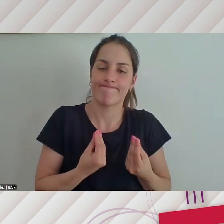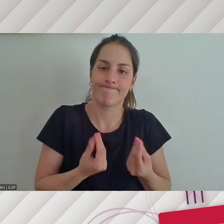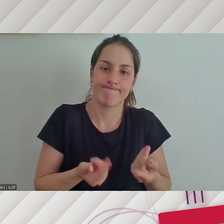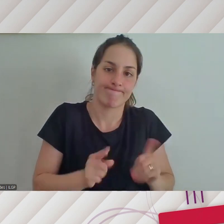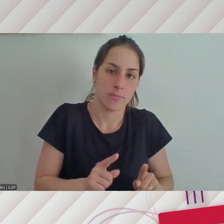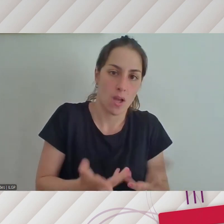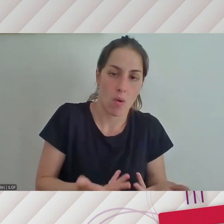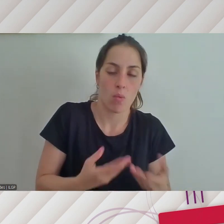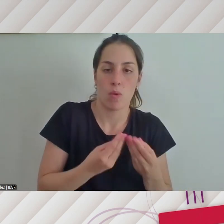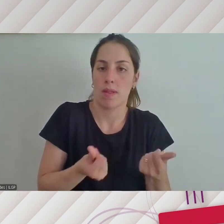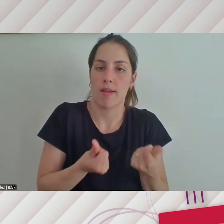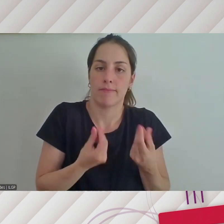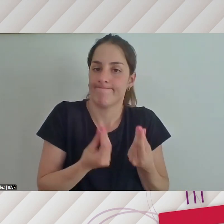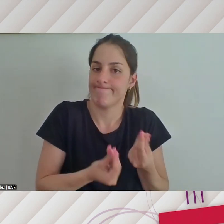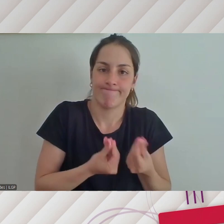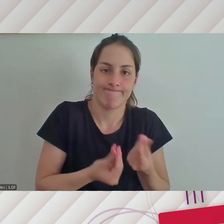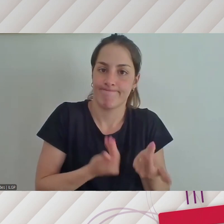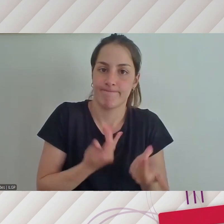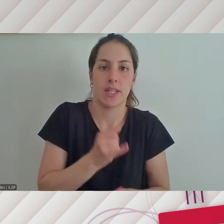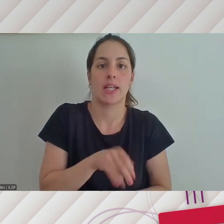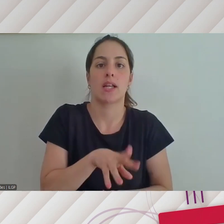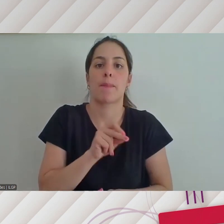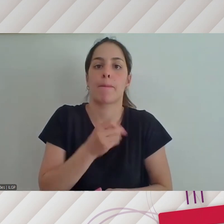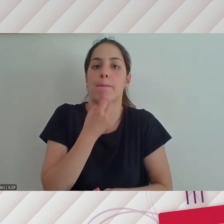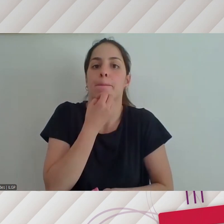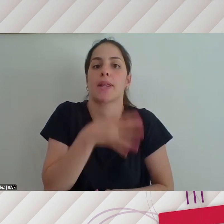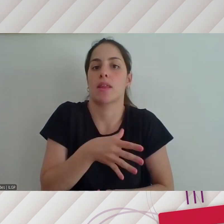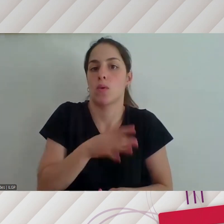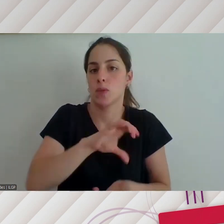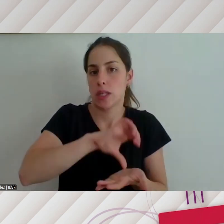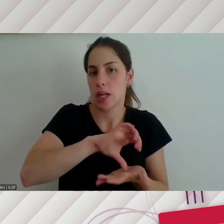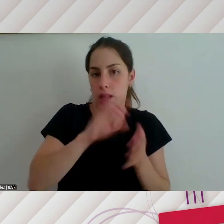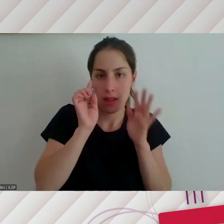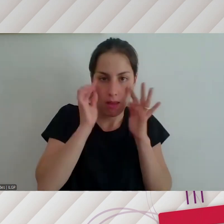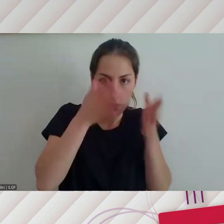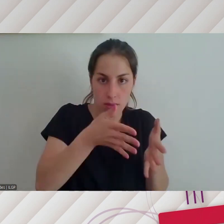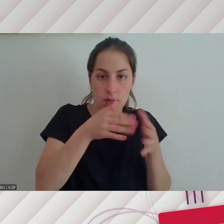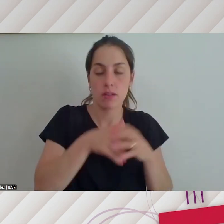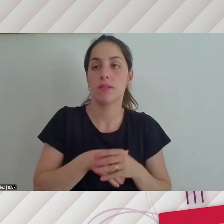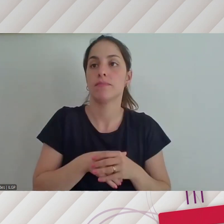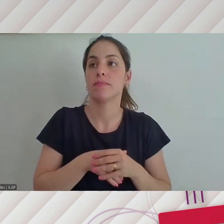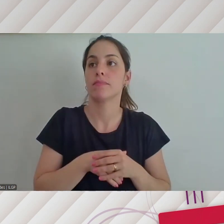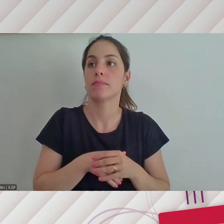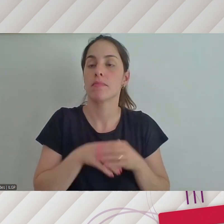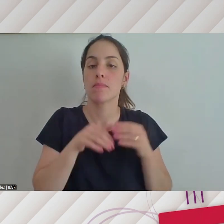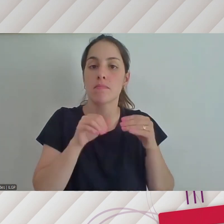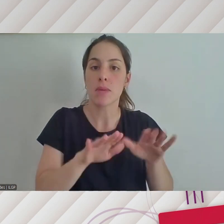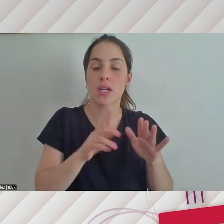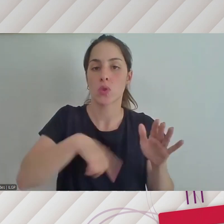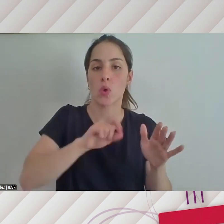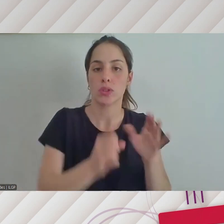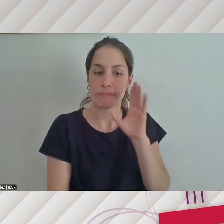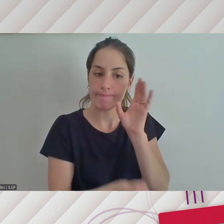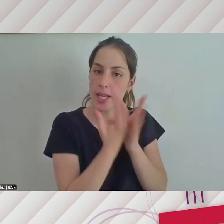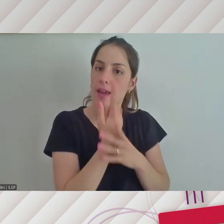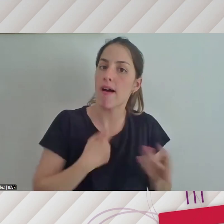Valadares Tavares, em que o INA perdeu a sua centralidade. Desde, digamos, a sua refundação,